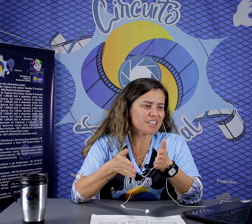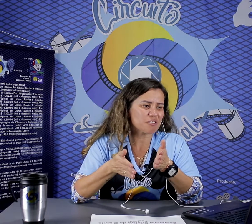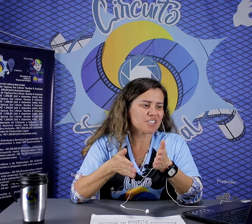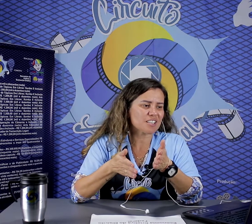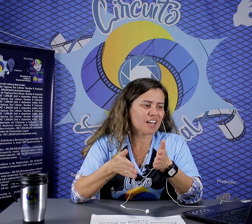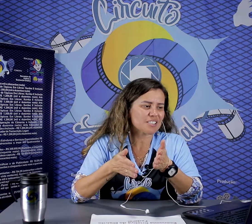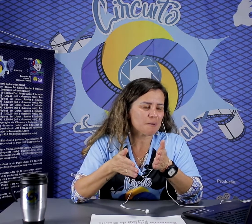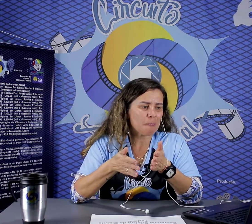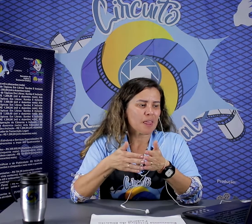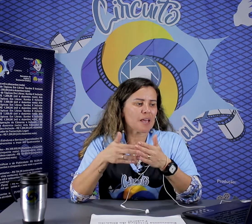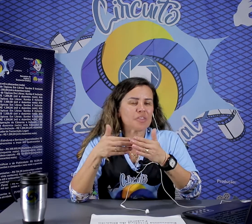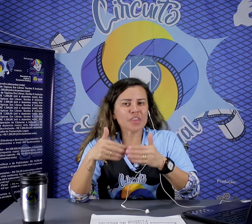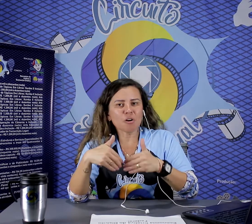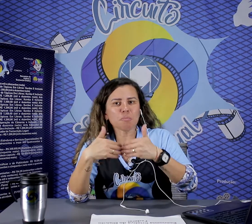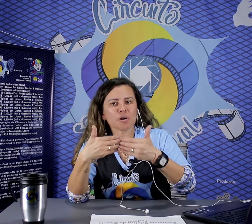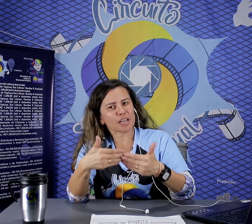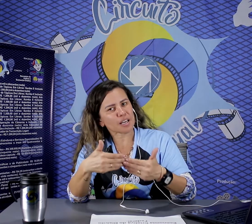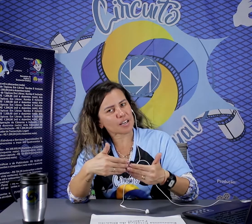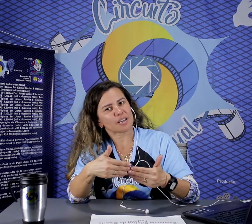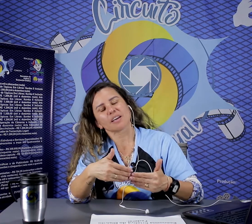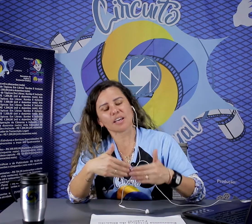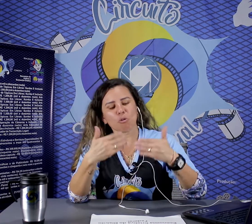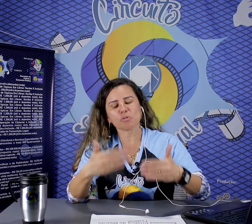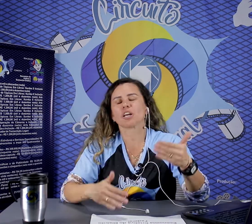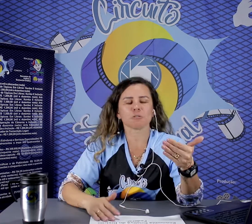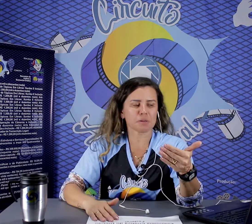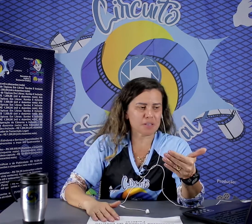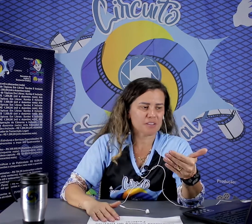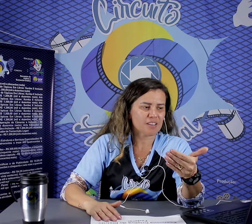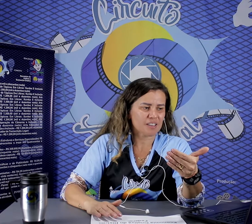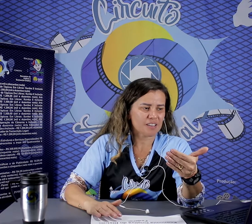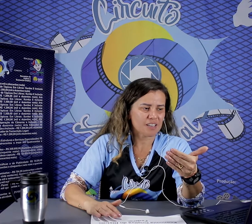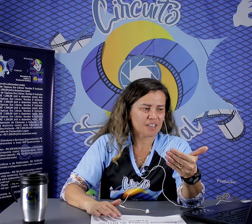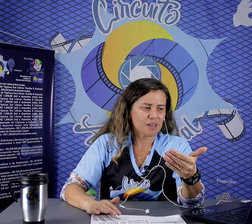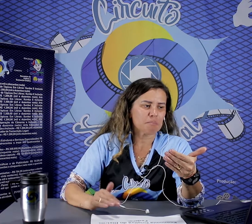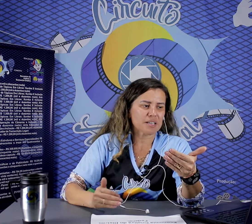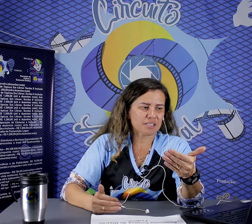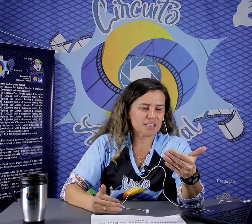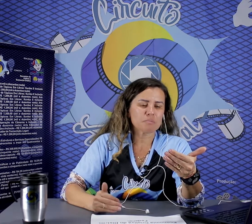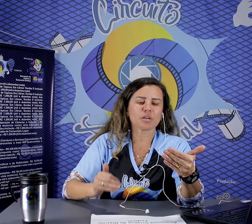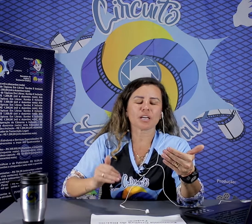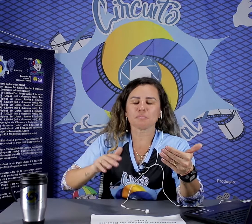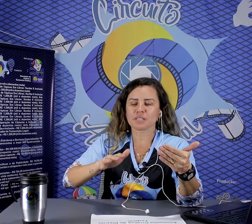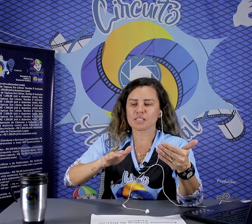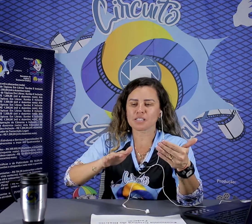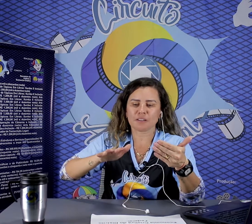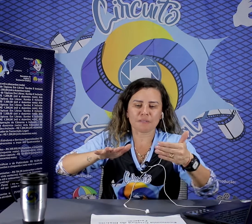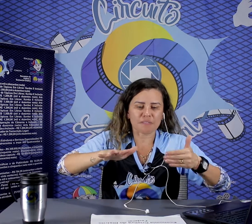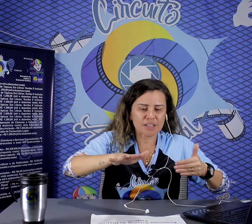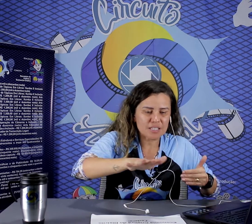de sinais. Não porque é o objeto primeiro, mas sim porque ele precisa